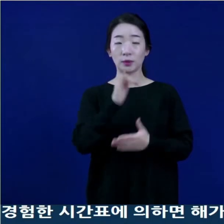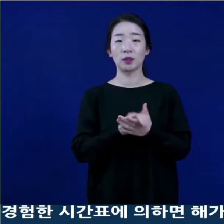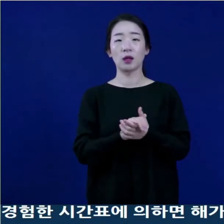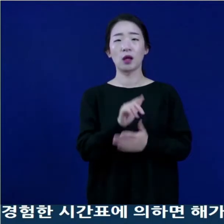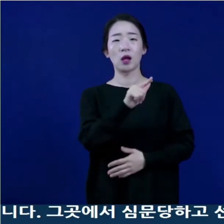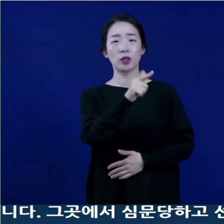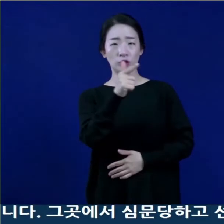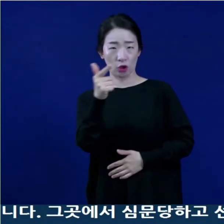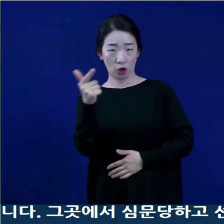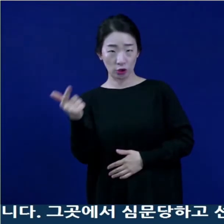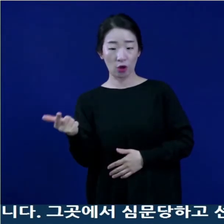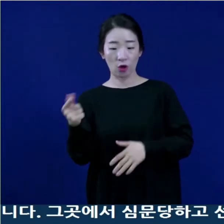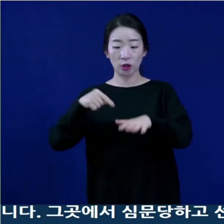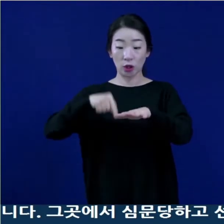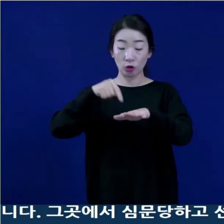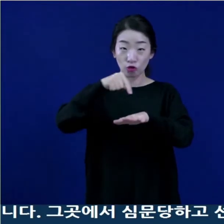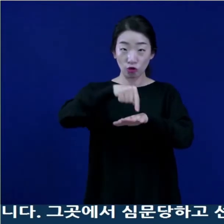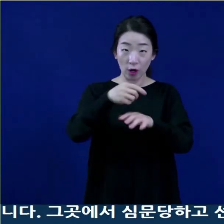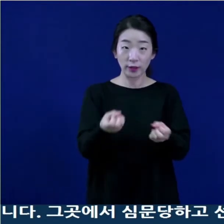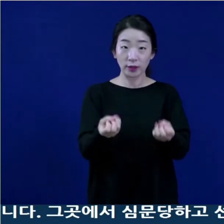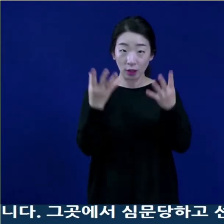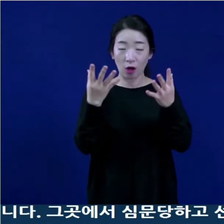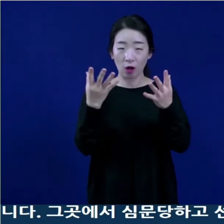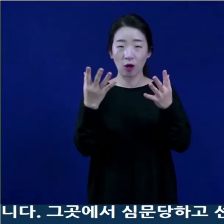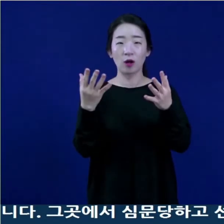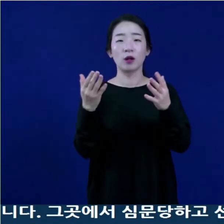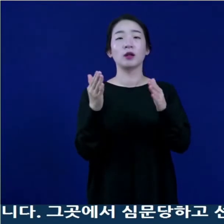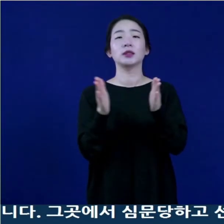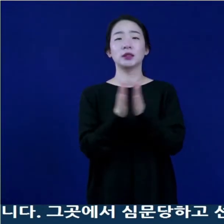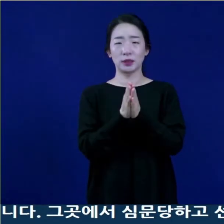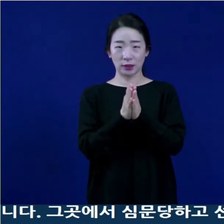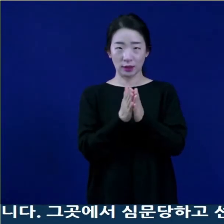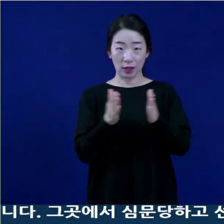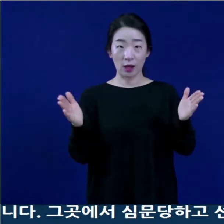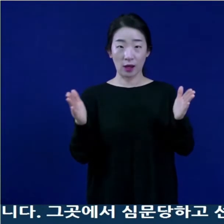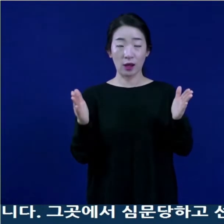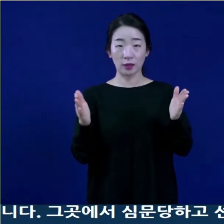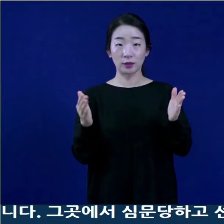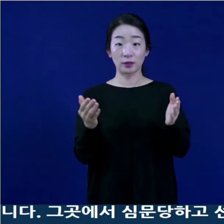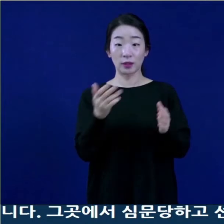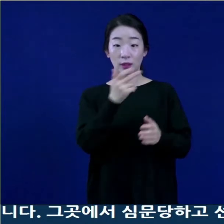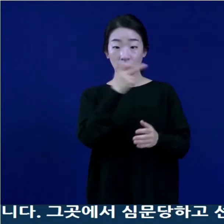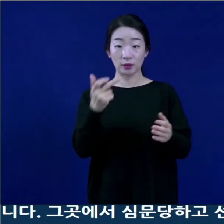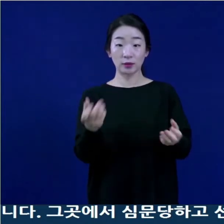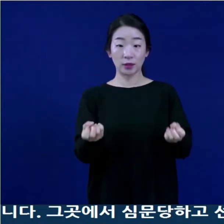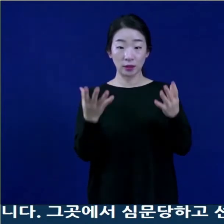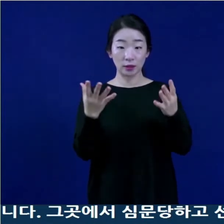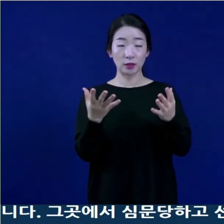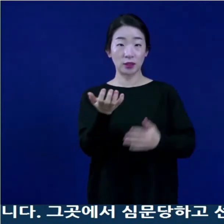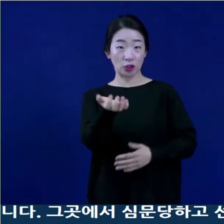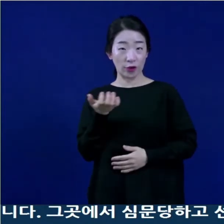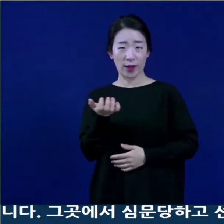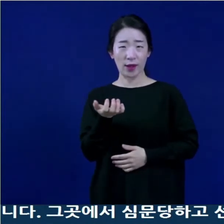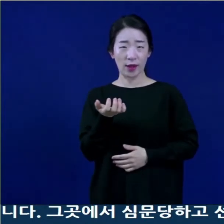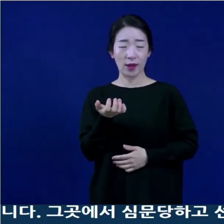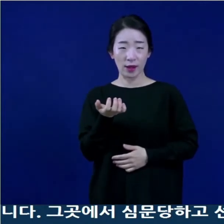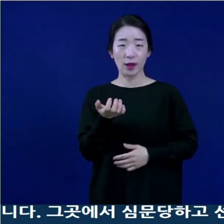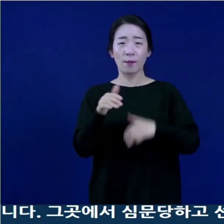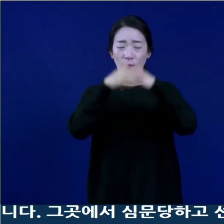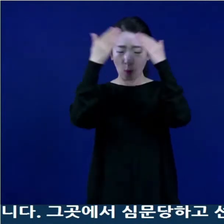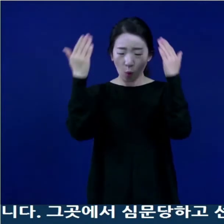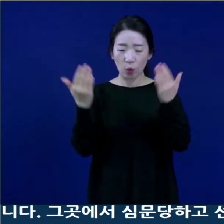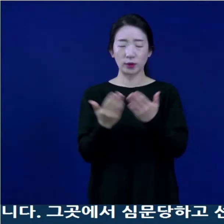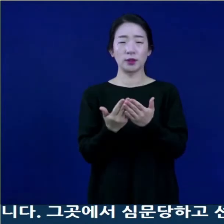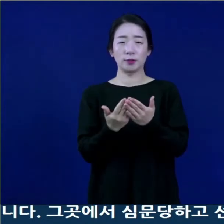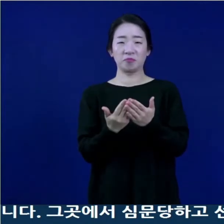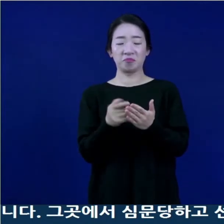되면 6월절이 시작이 되었죠. 6월절은 큰 잔치였기 때문에 6월절 전에 모든 집행을